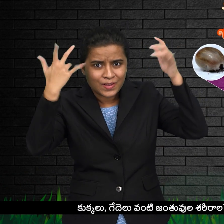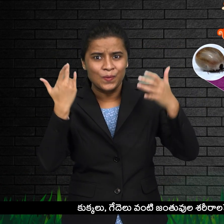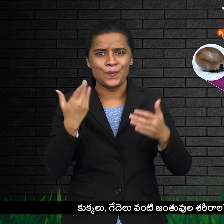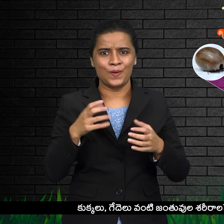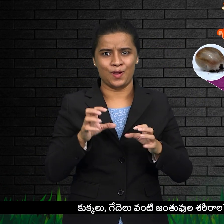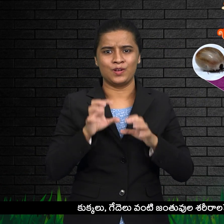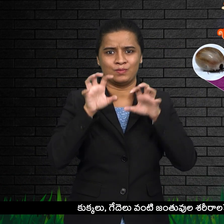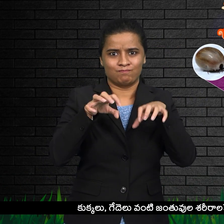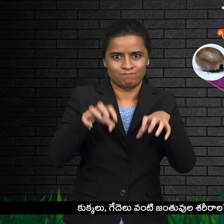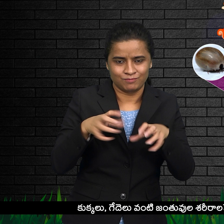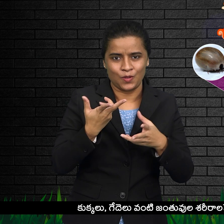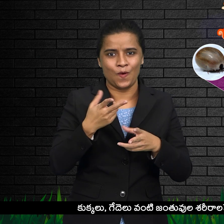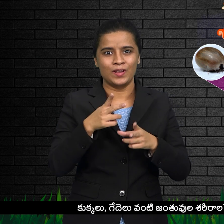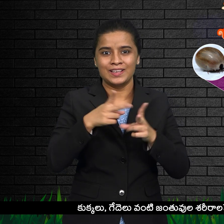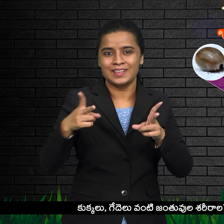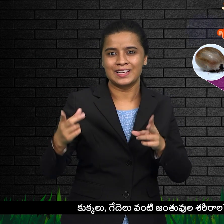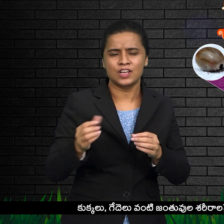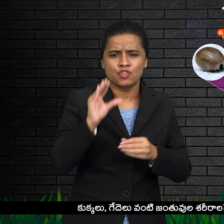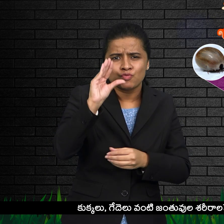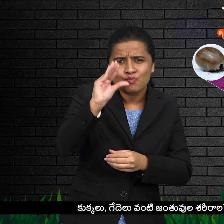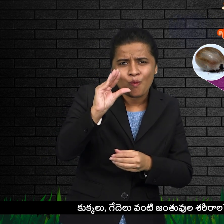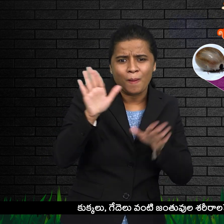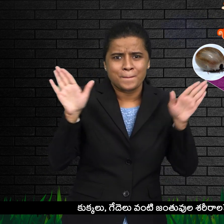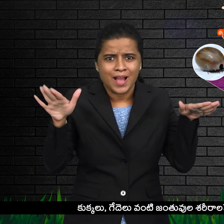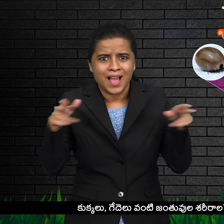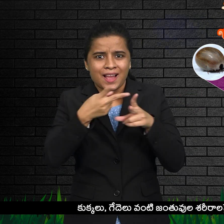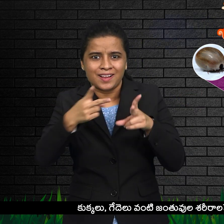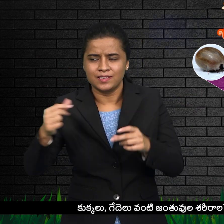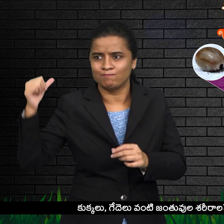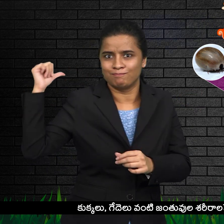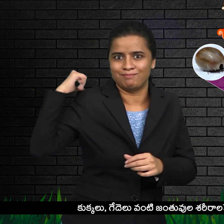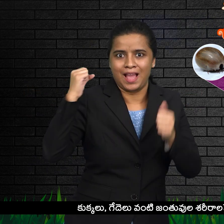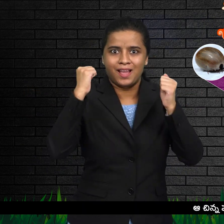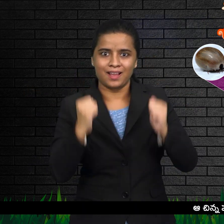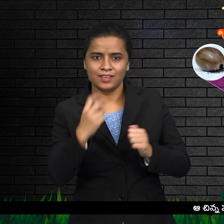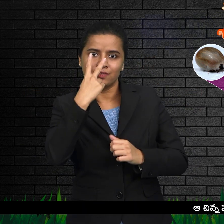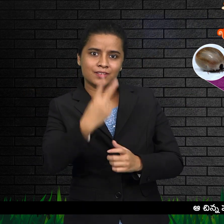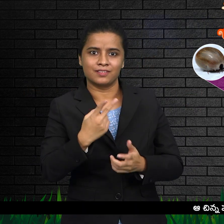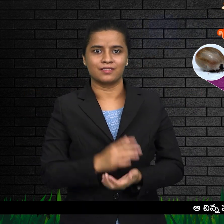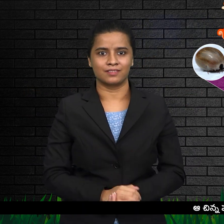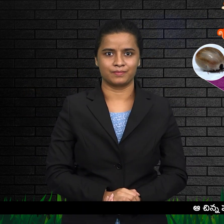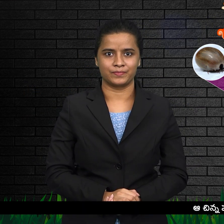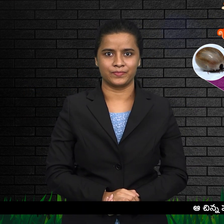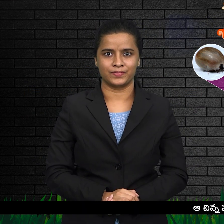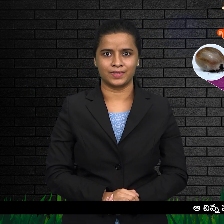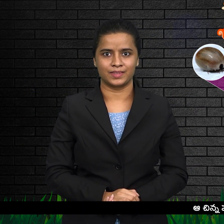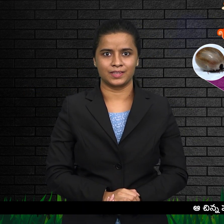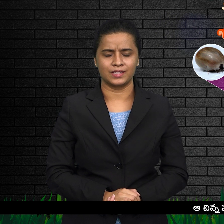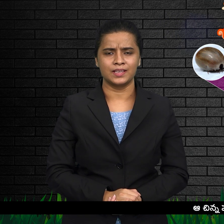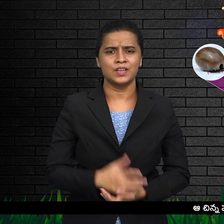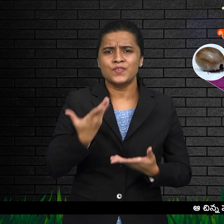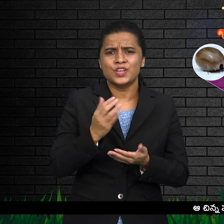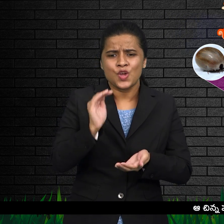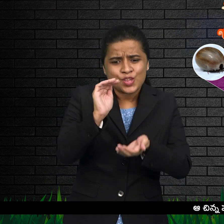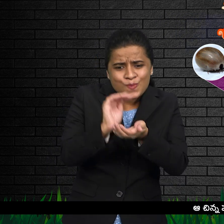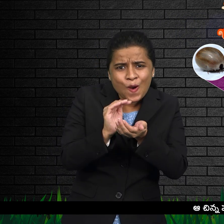కుక్కలు, గేదెలు వంటి జంతువుల శరీరాలపై చిన్న పురుగులను మీరు చూసారా? ఆ చిన్న పురుగులు ఏమిటి?